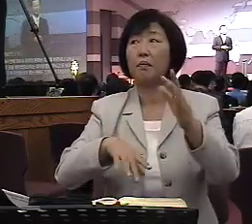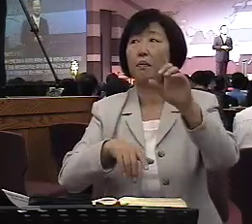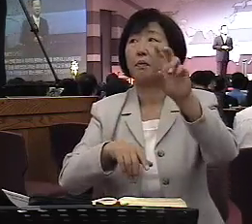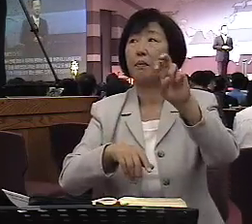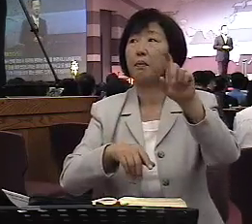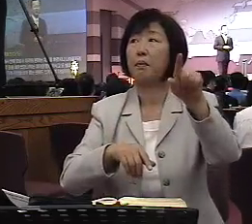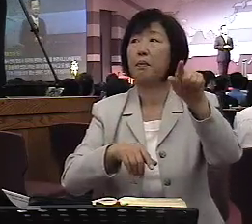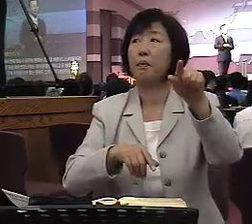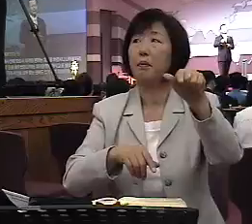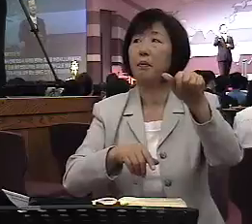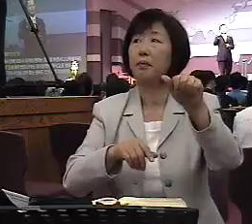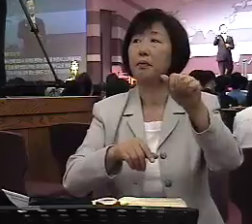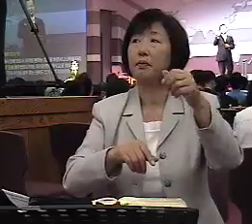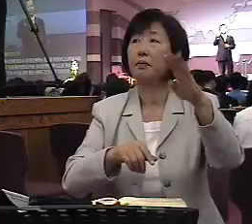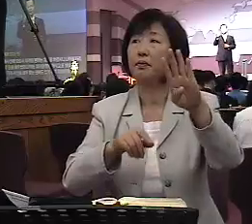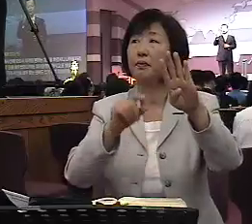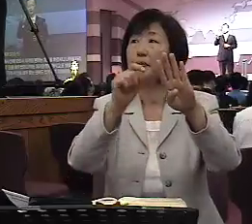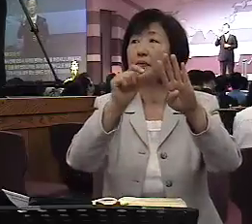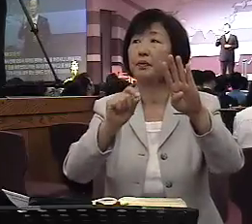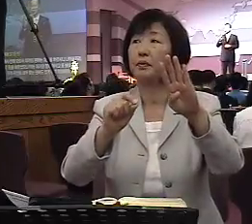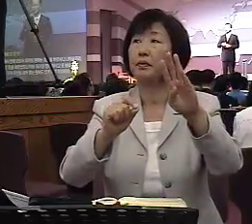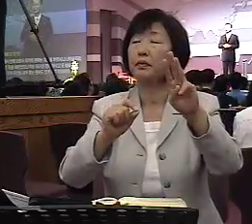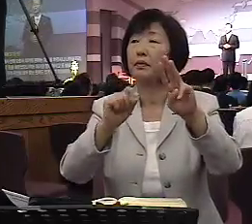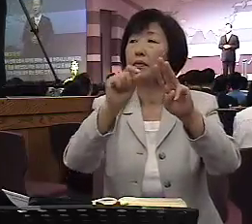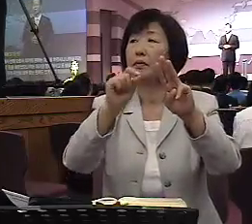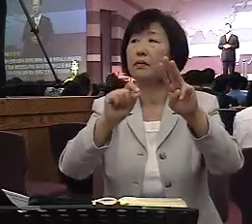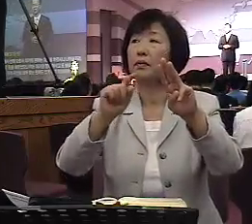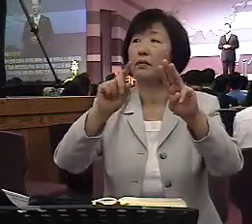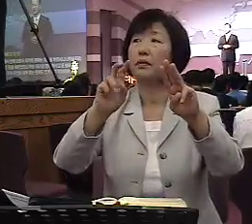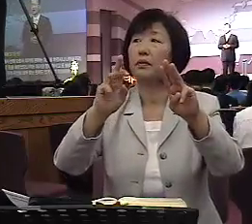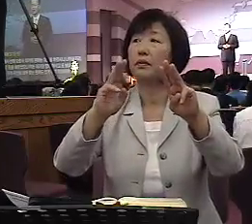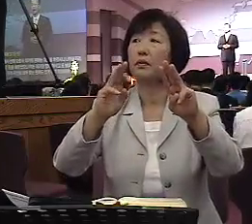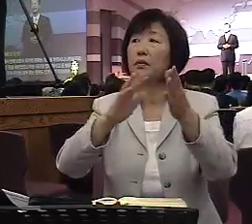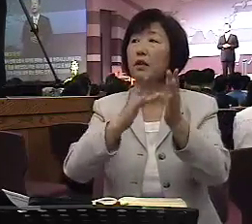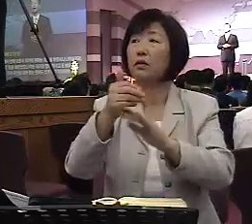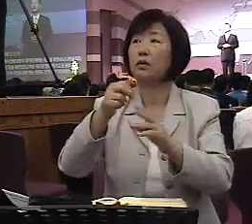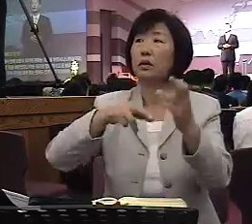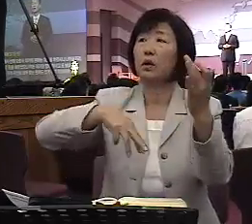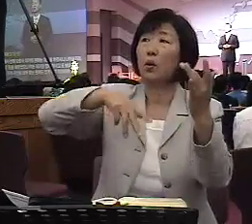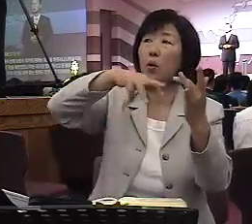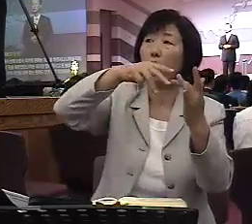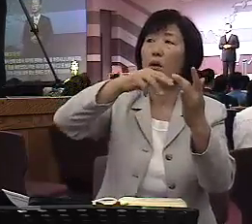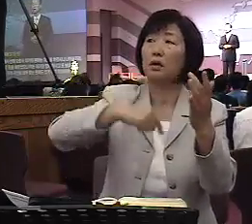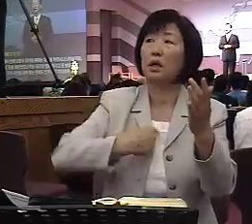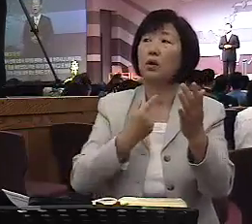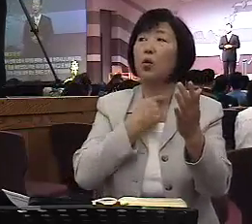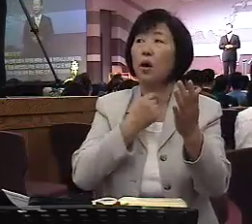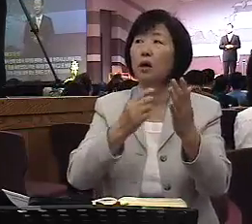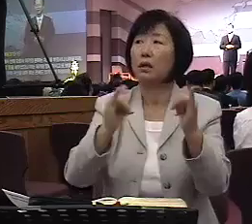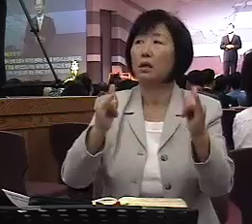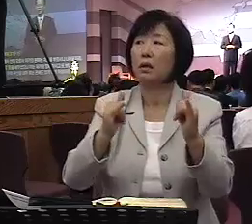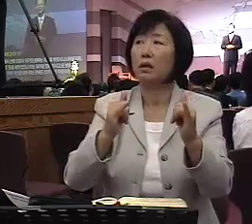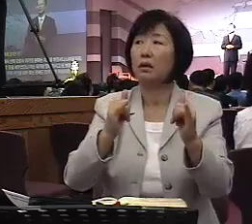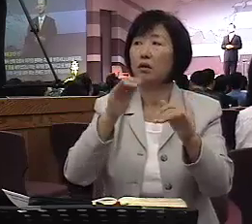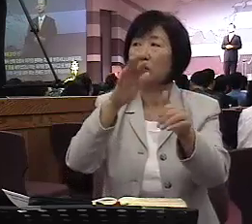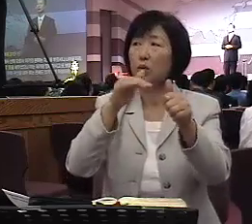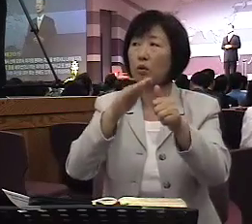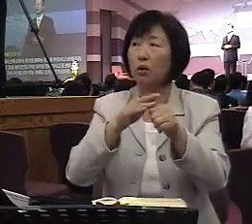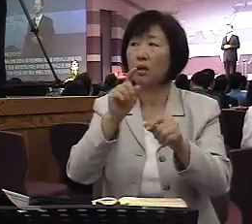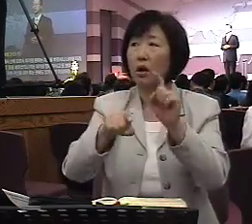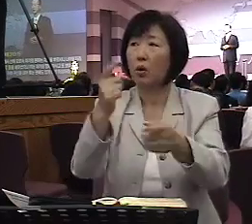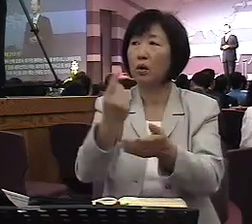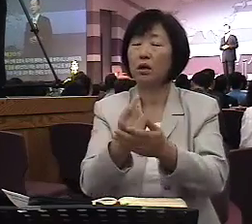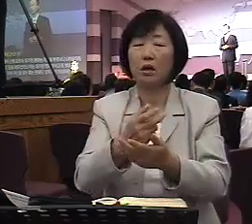15절 말씀을 잠시 보겠습니다. 여기 보면은 예수께서 산에 오르사 자기의 원하는 자들을 부르시니 나아온지라 이에